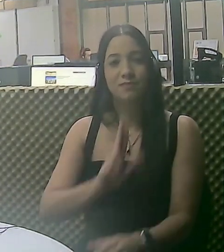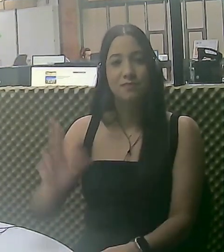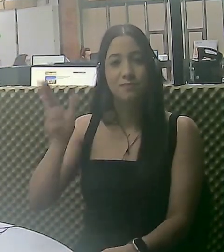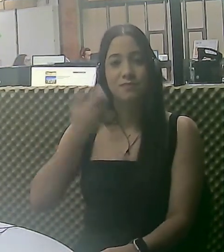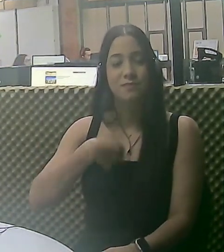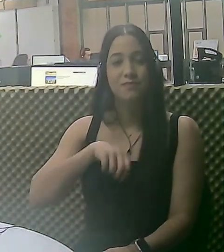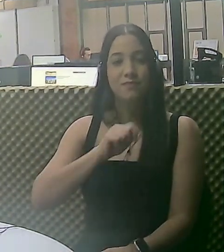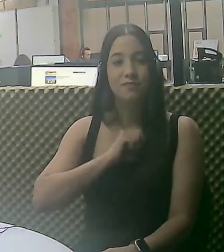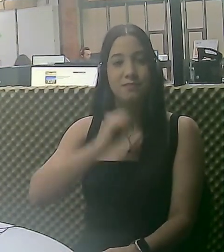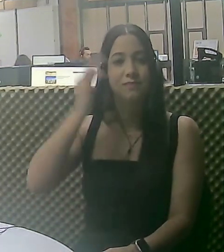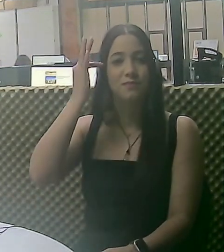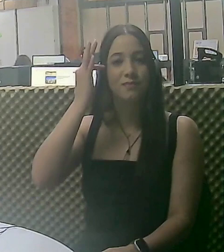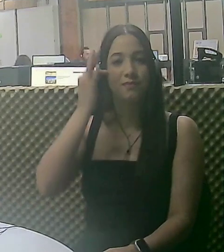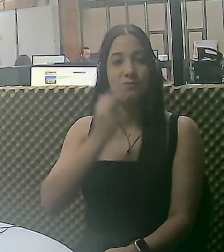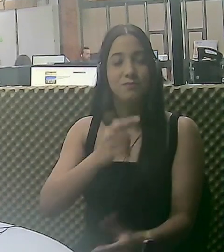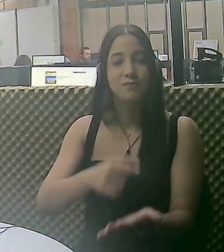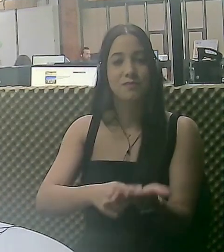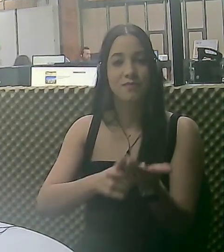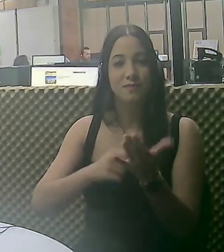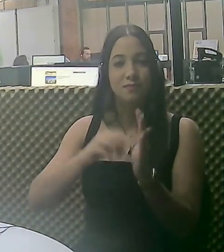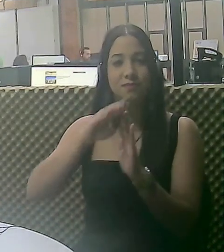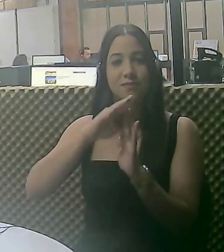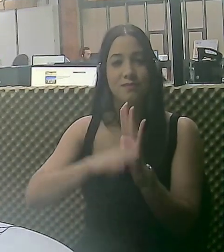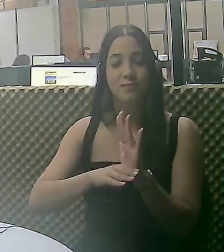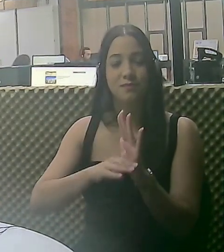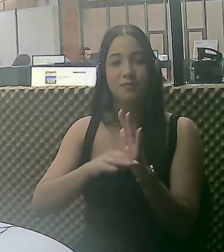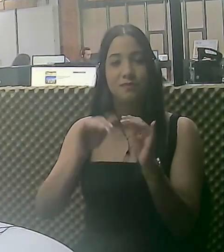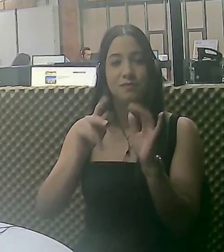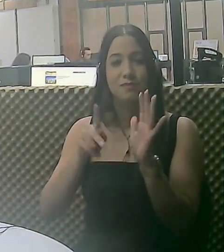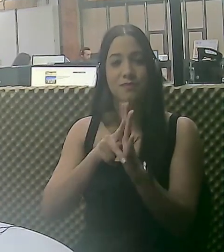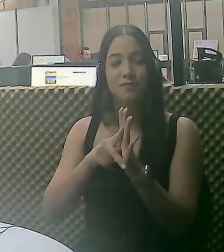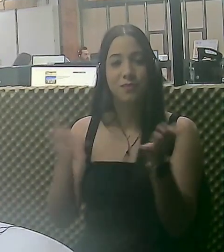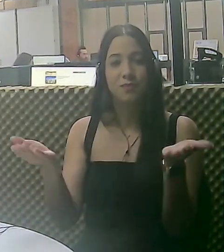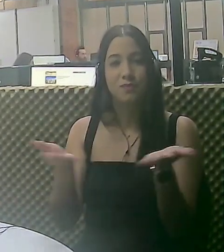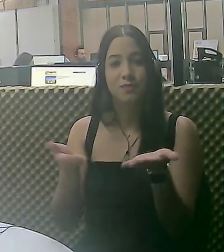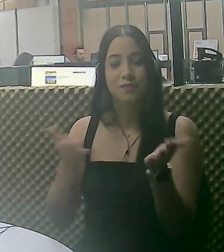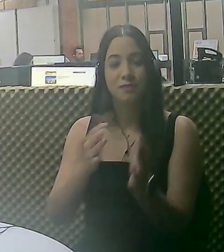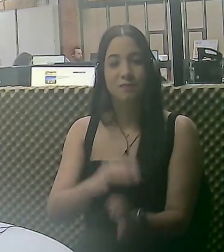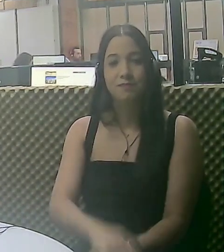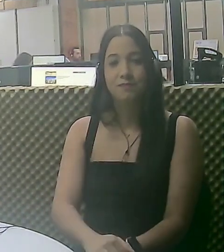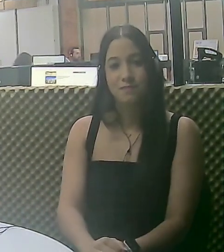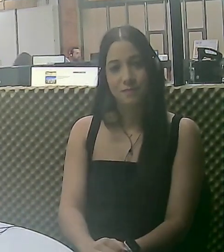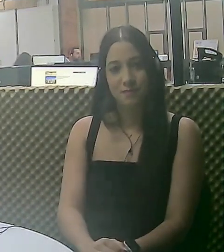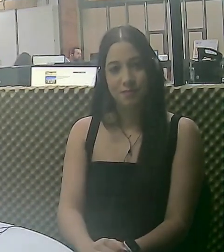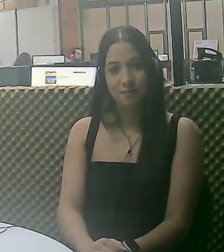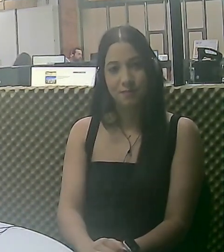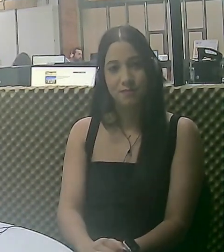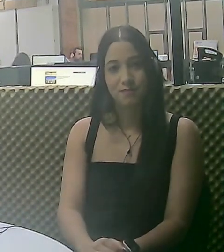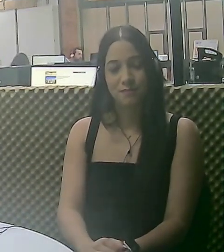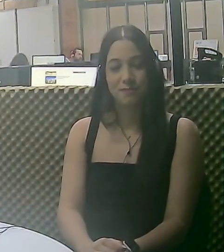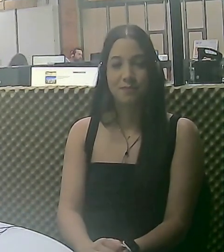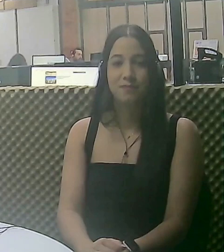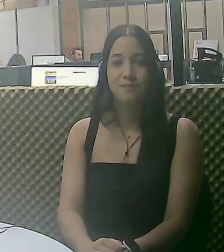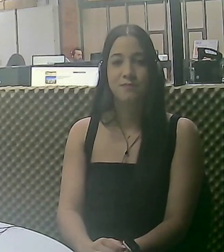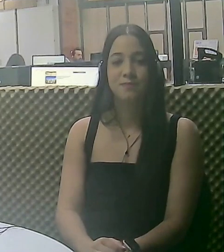em Uberlândia. Eu sou o Fernando Cássio e começamos com os destaques da edição de hoje.